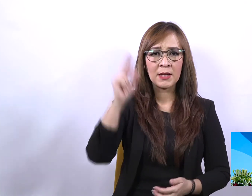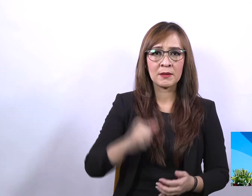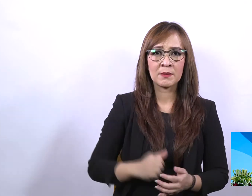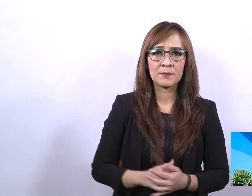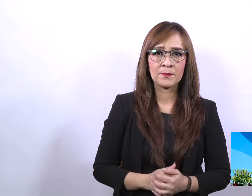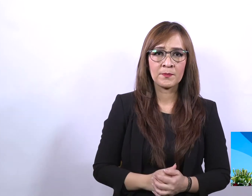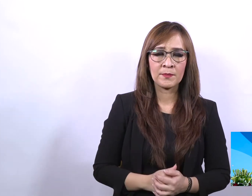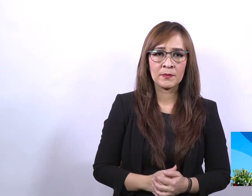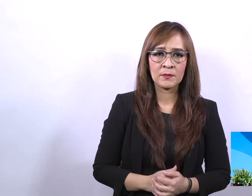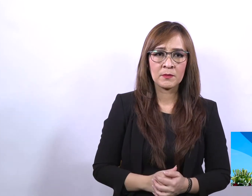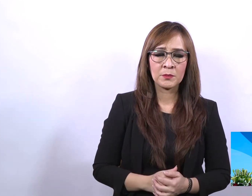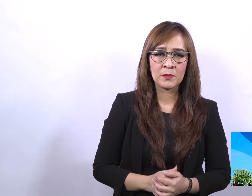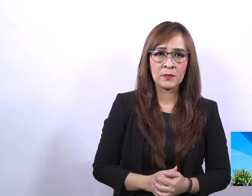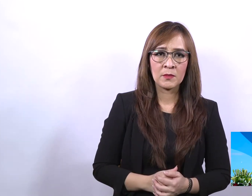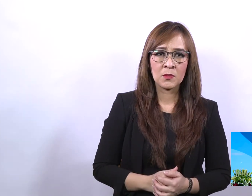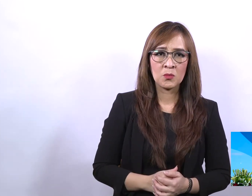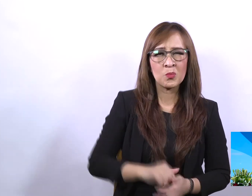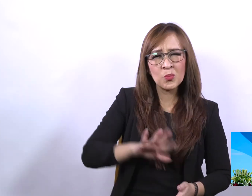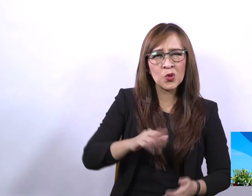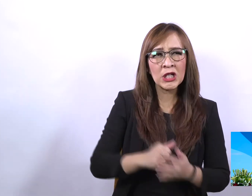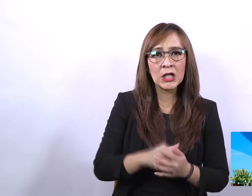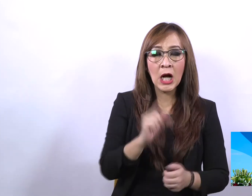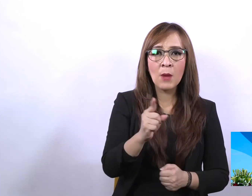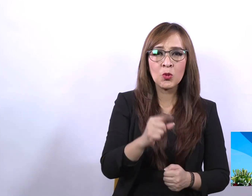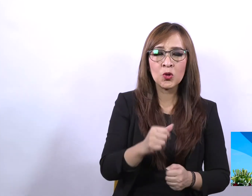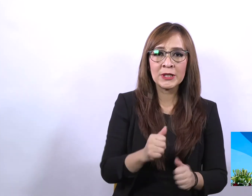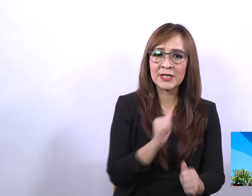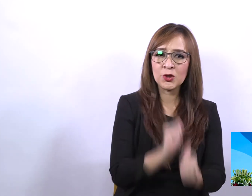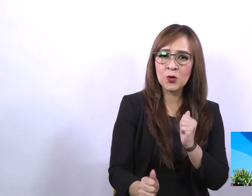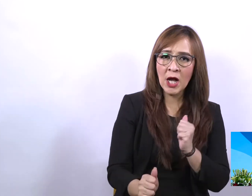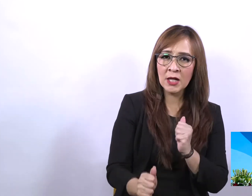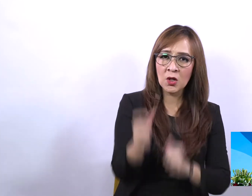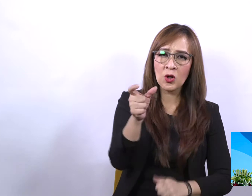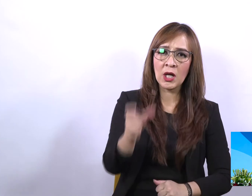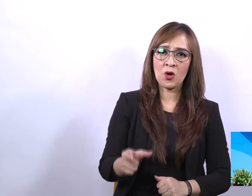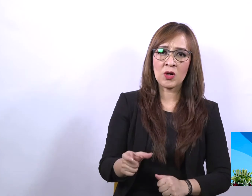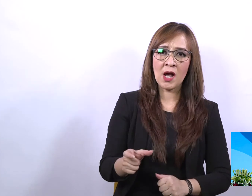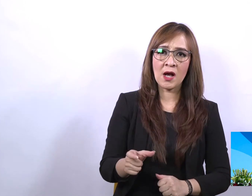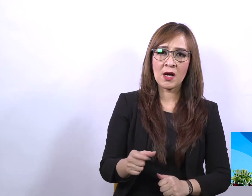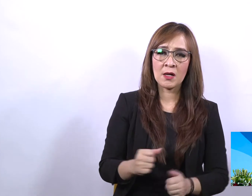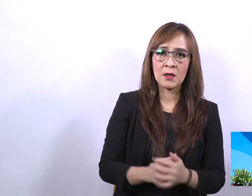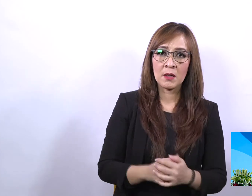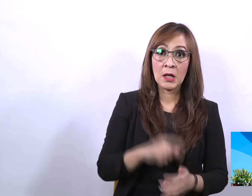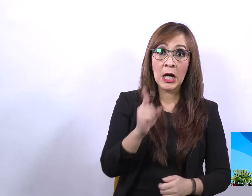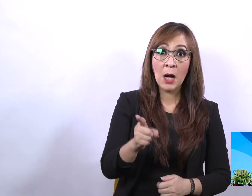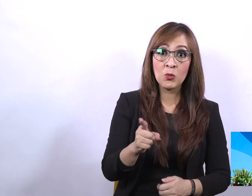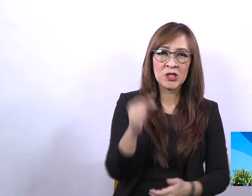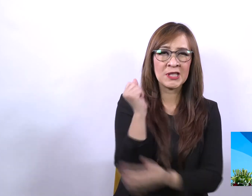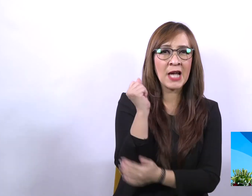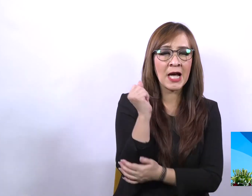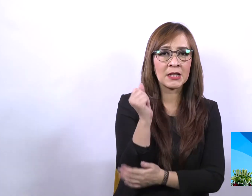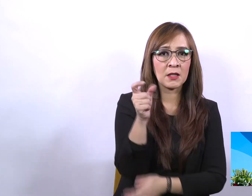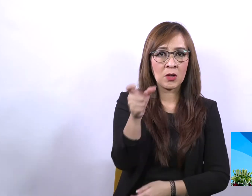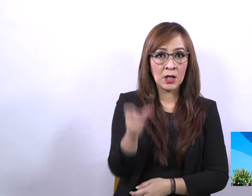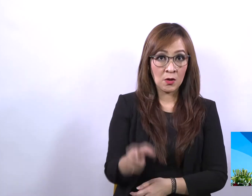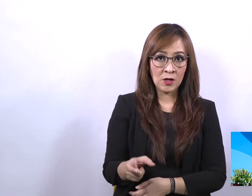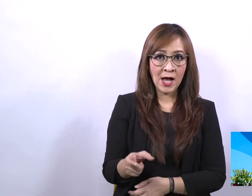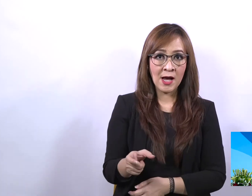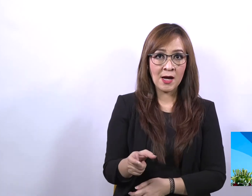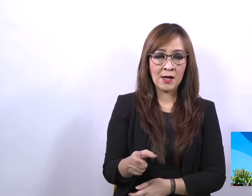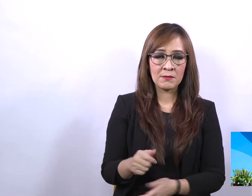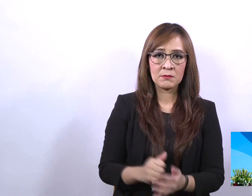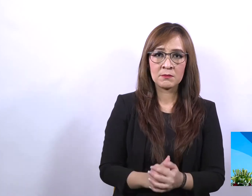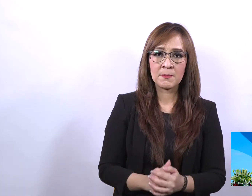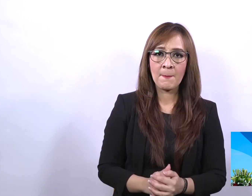masalah besar waktu saya dicurangin orang Waduh saya dijahatin orang waktu saya bergeser up untuk masuk dalam jebakan yang akan